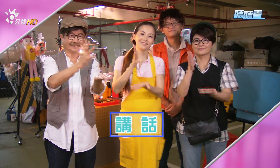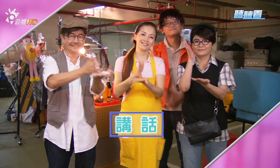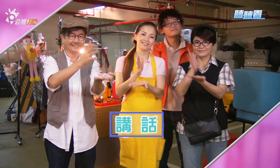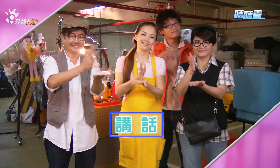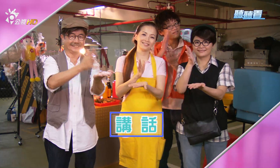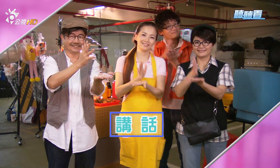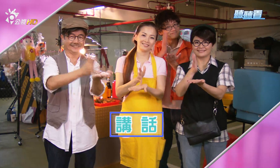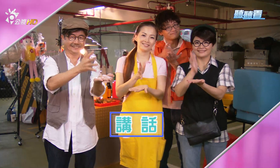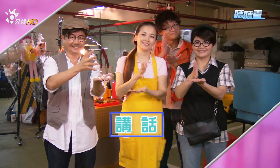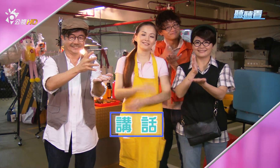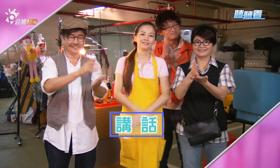讲话， 讲话，